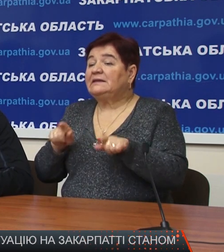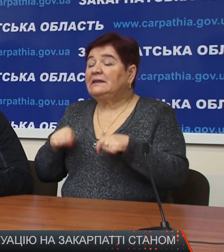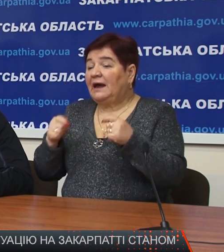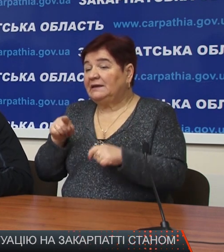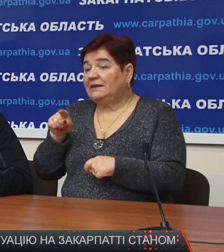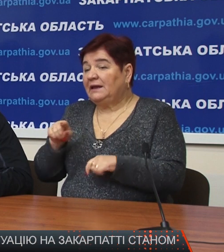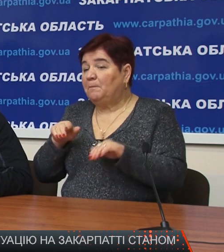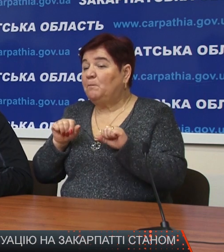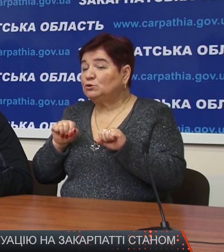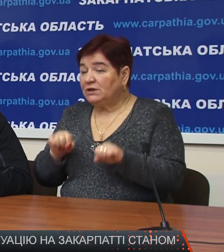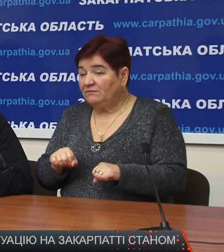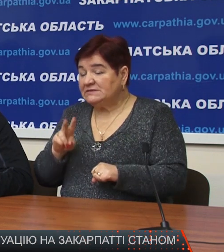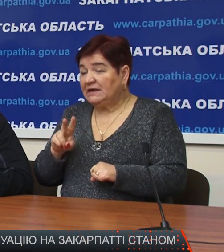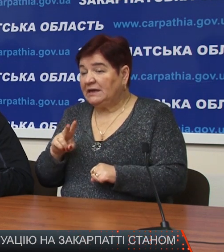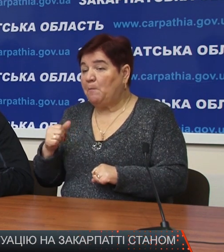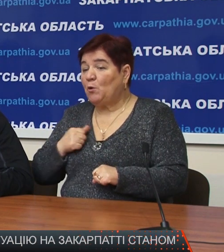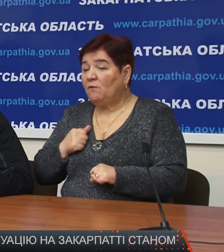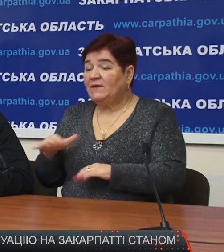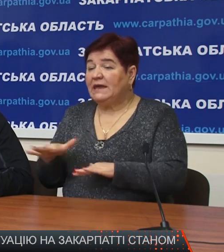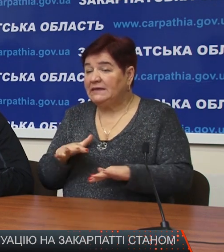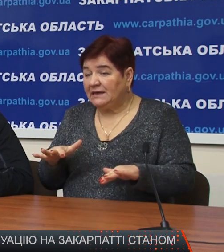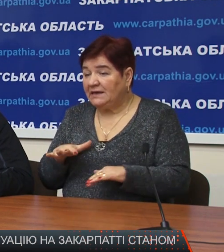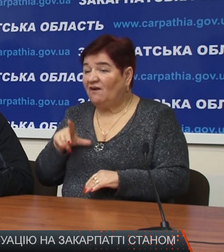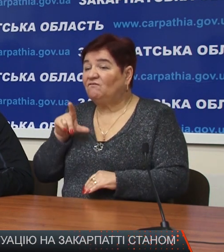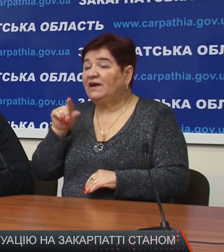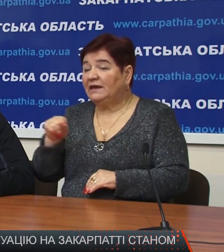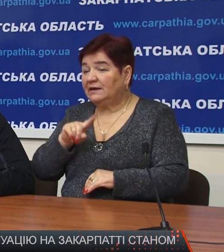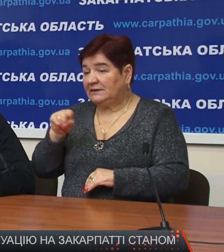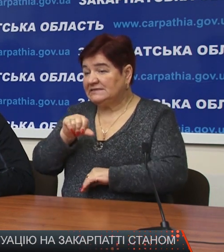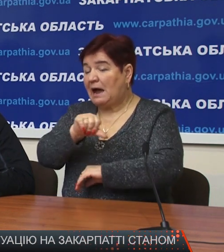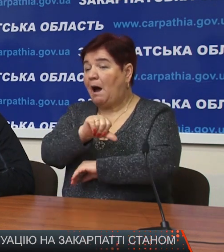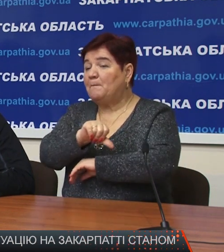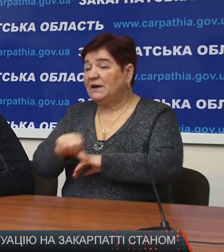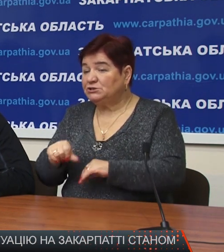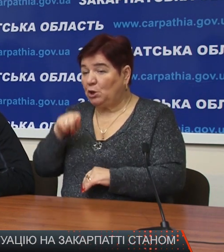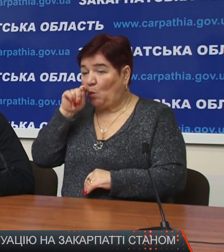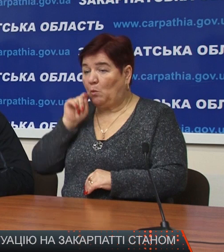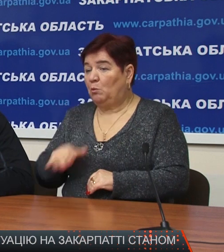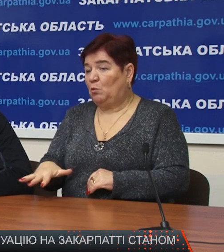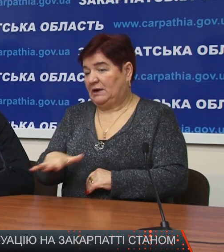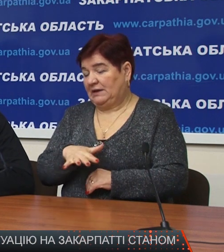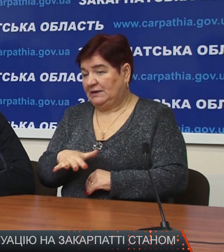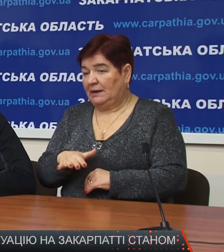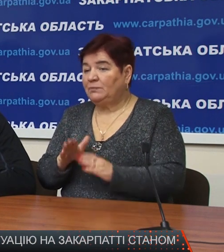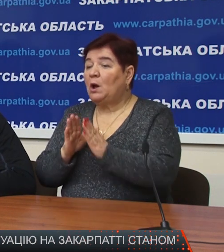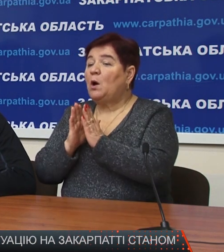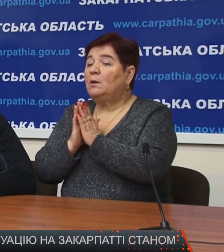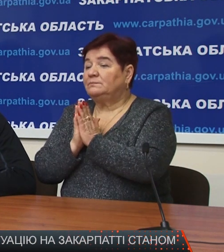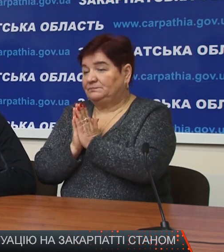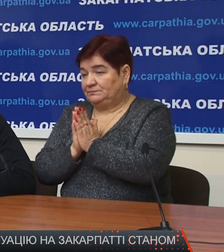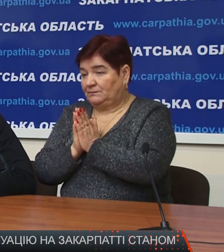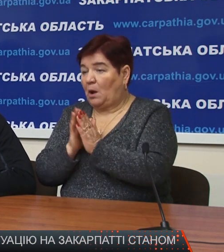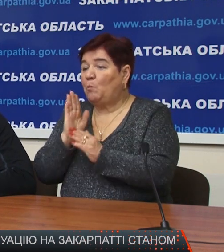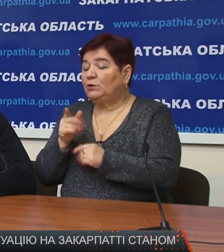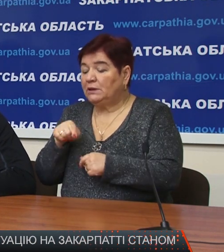з міст, де ведуться бойові дії, виїхати за межі України. Будьте тут з нами,